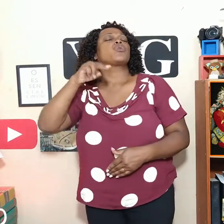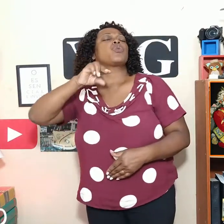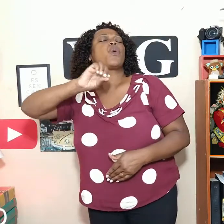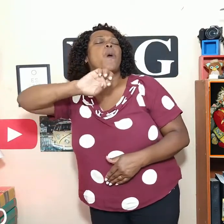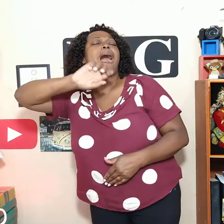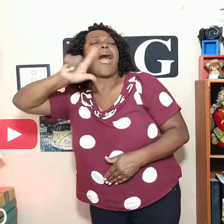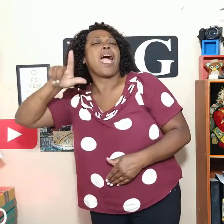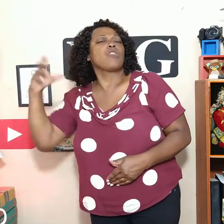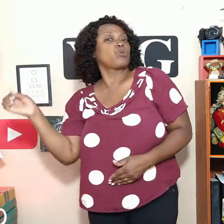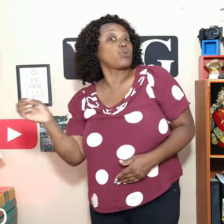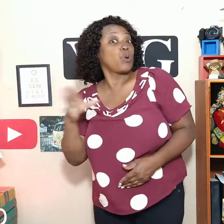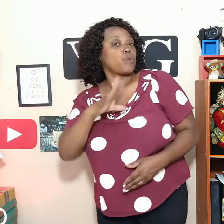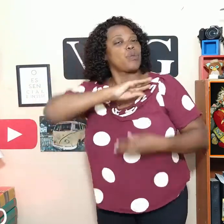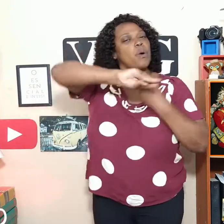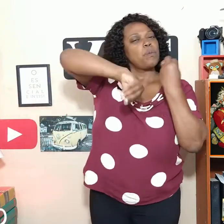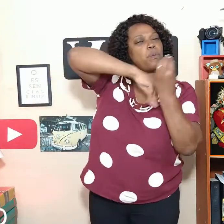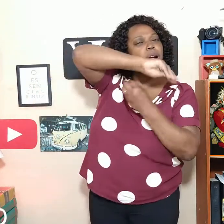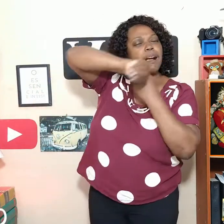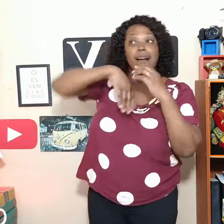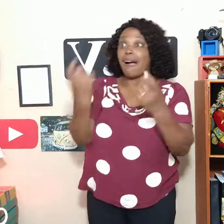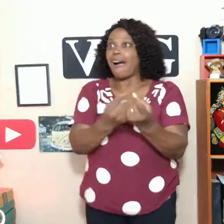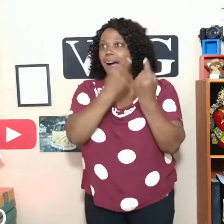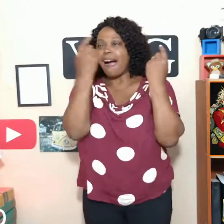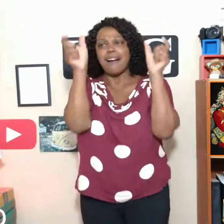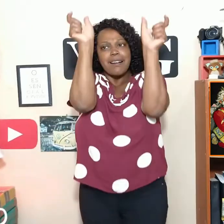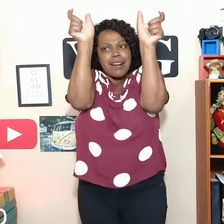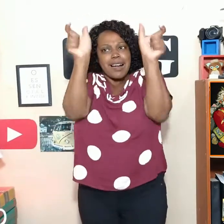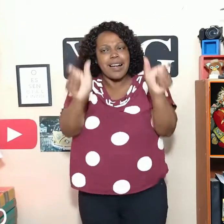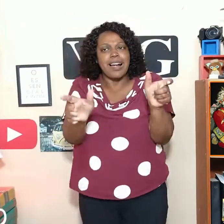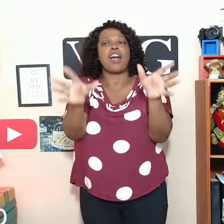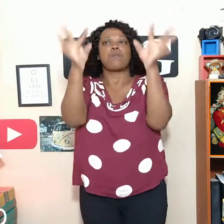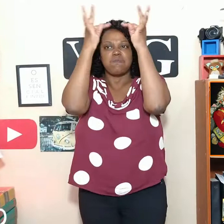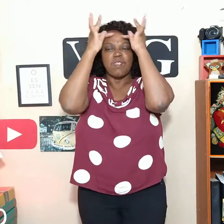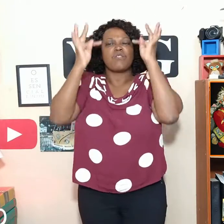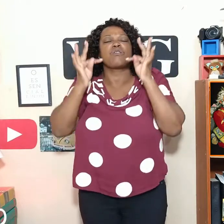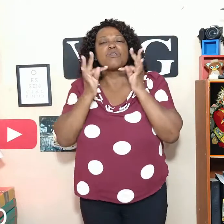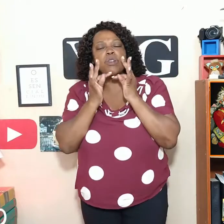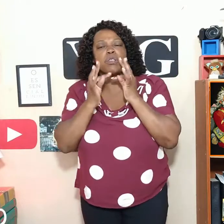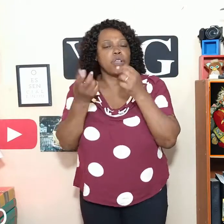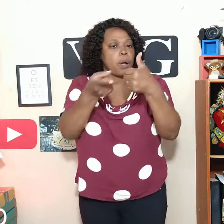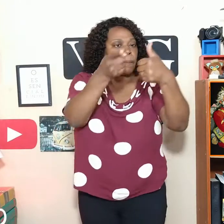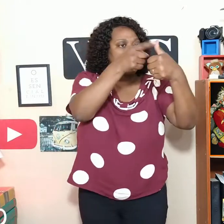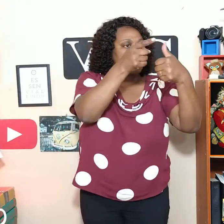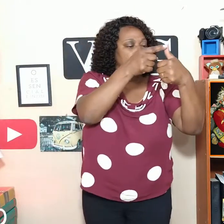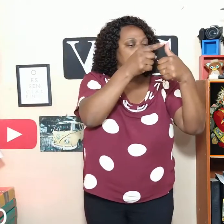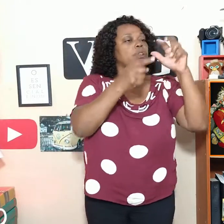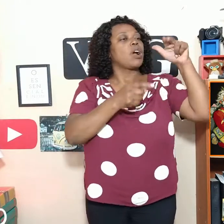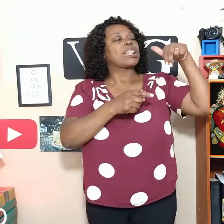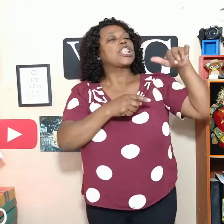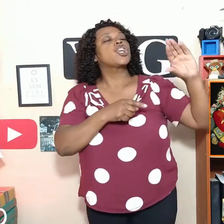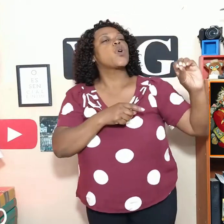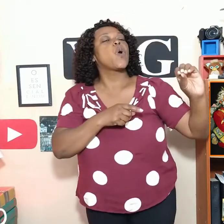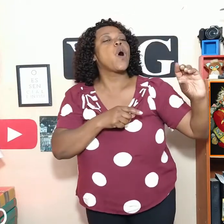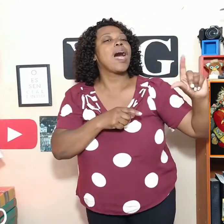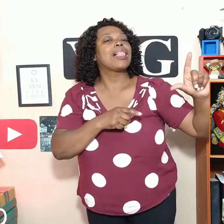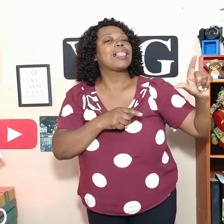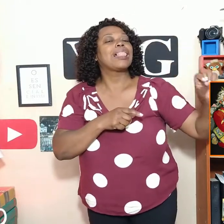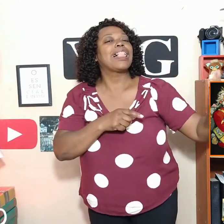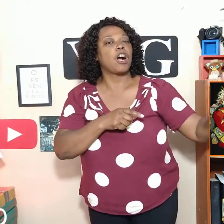moderno é resultado principalmente da mistura de dois personagens e tradições. A primeira delas é a de São Nicolau, um cristão